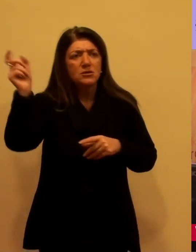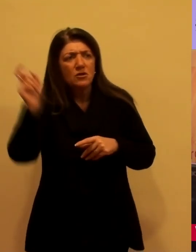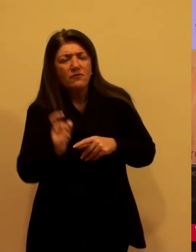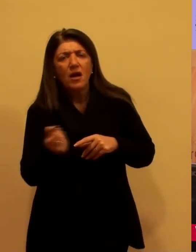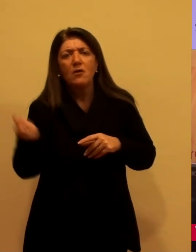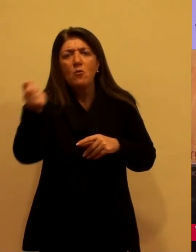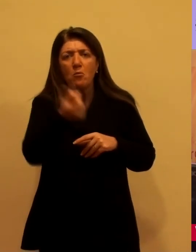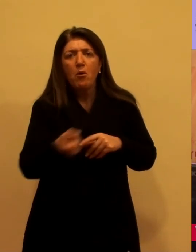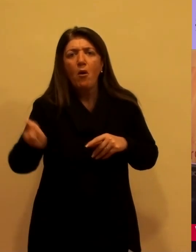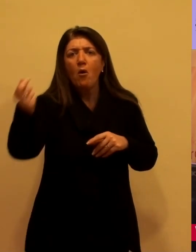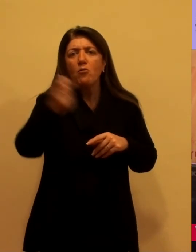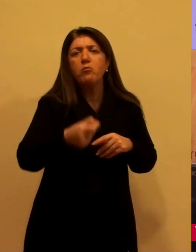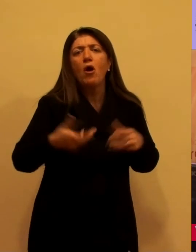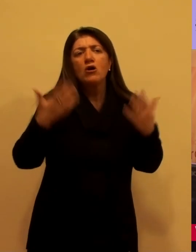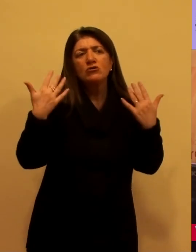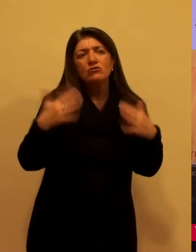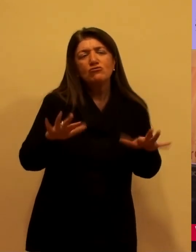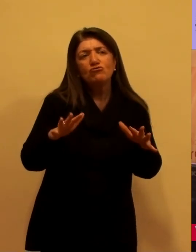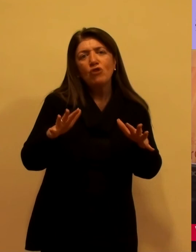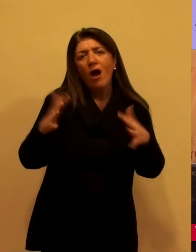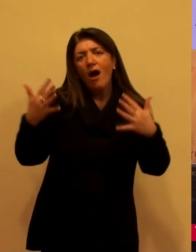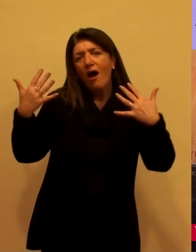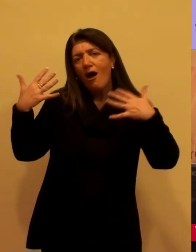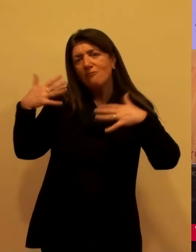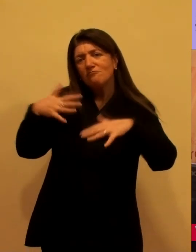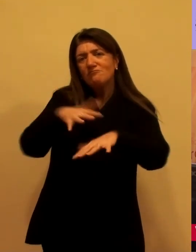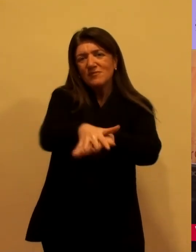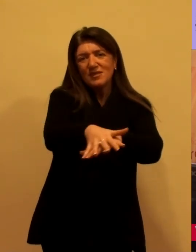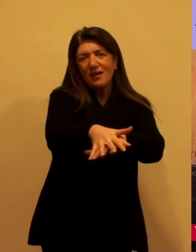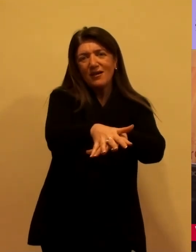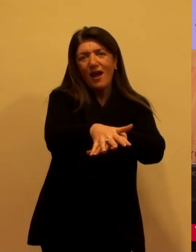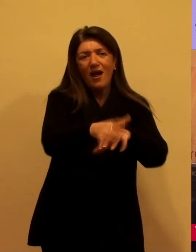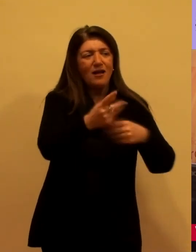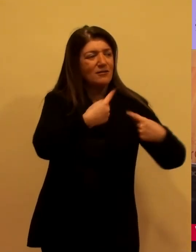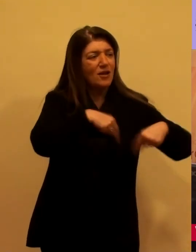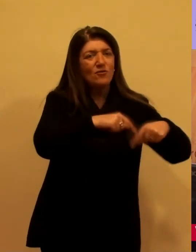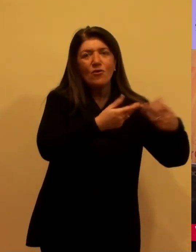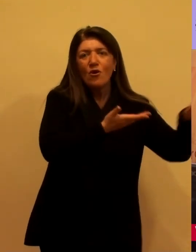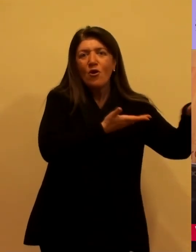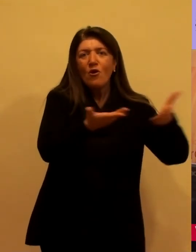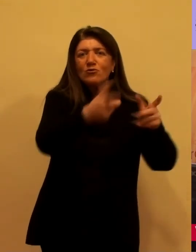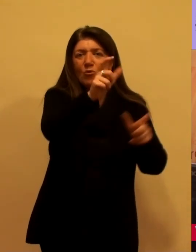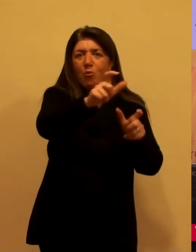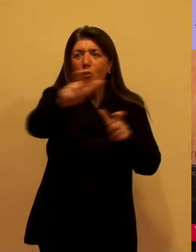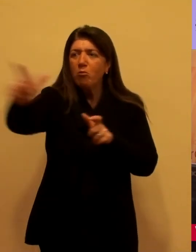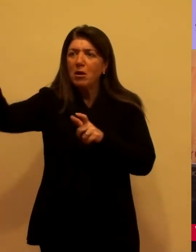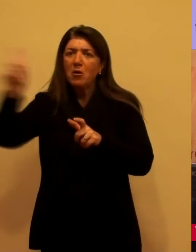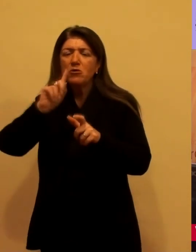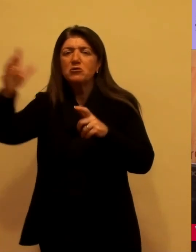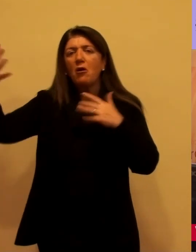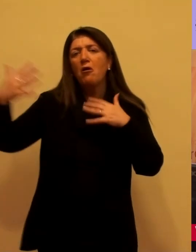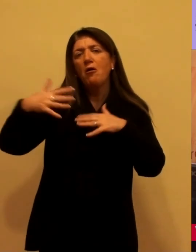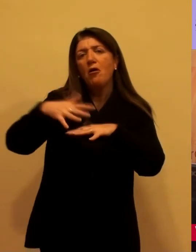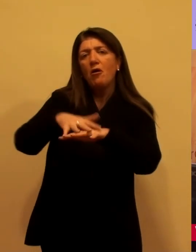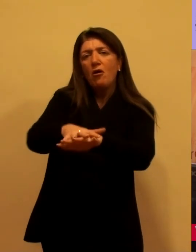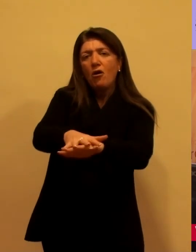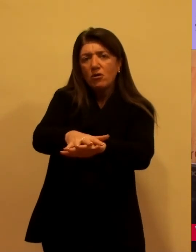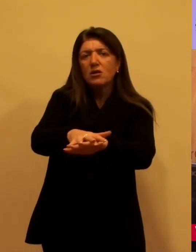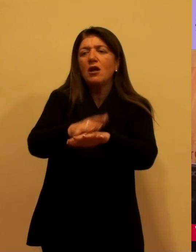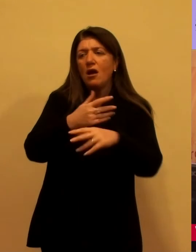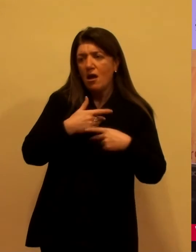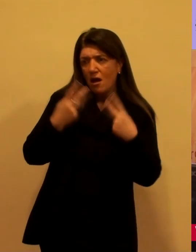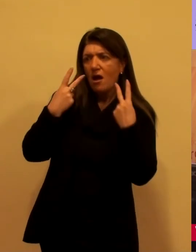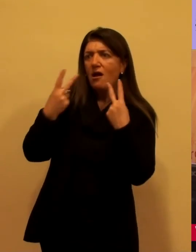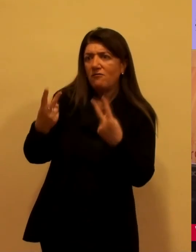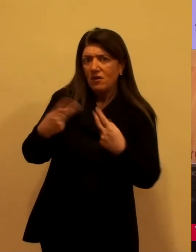alla volta sono diventati parte integrante del nostro pubblico, proprio riconoscendo anche il grosso sforzo che